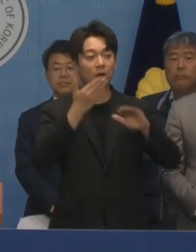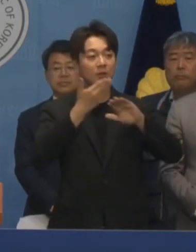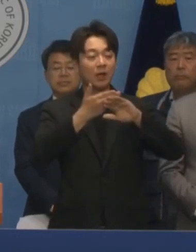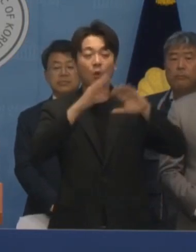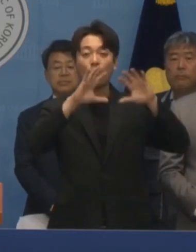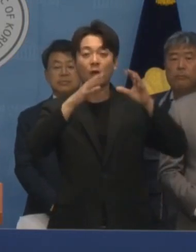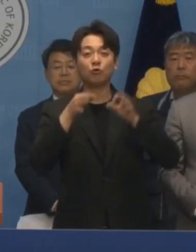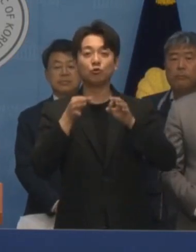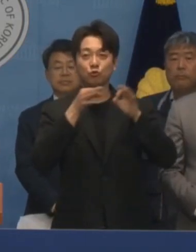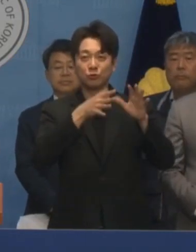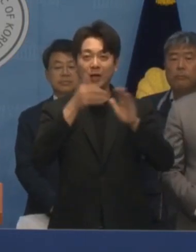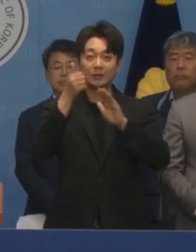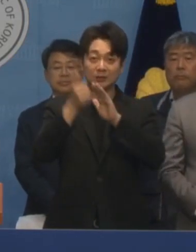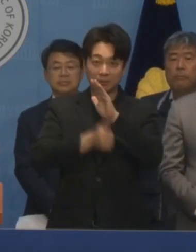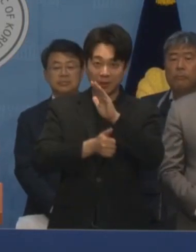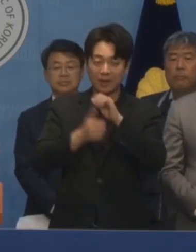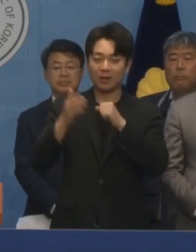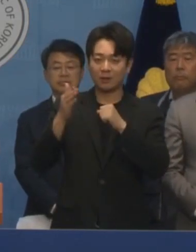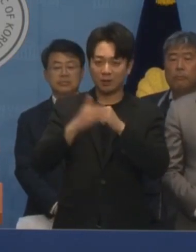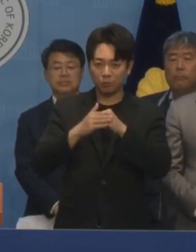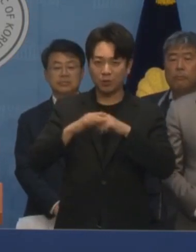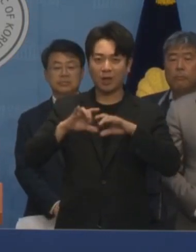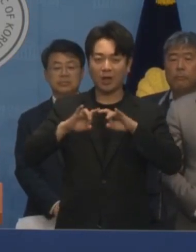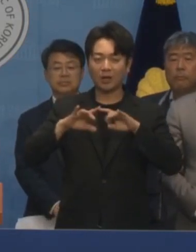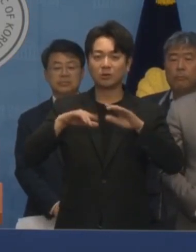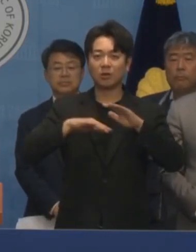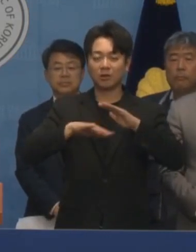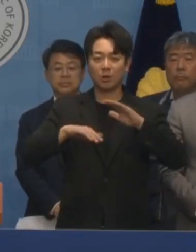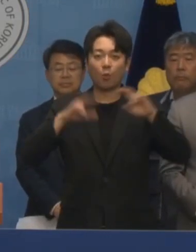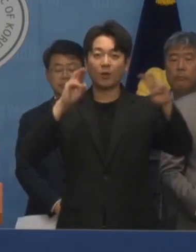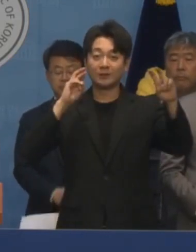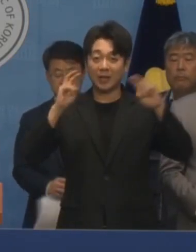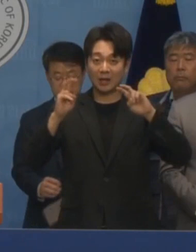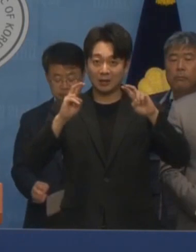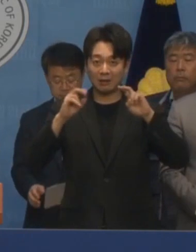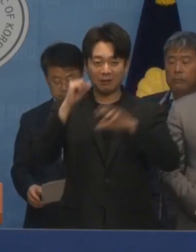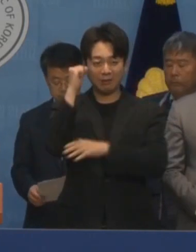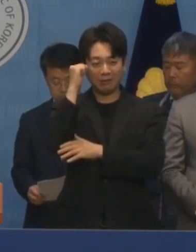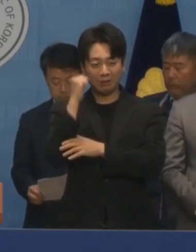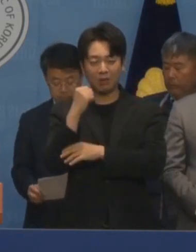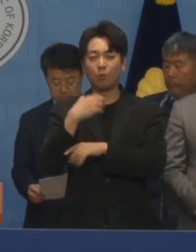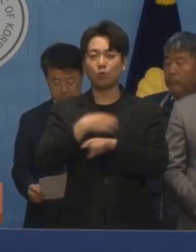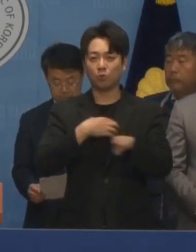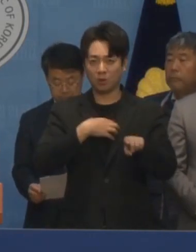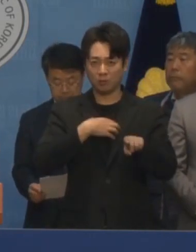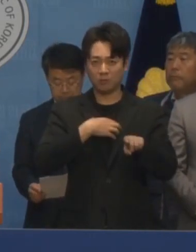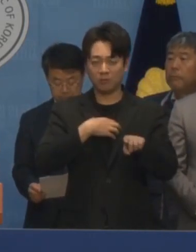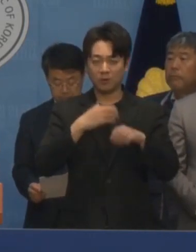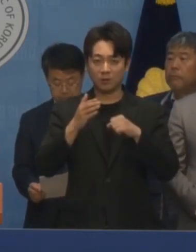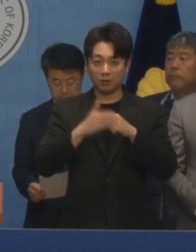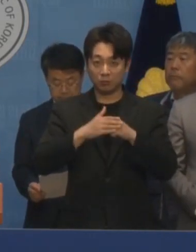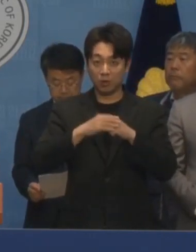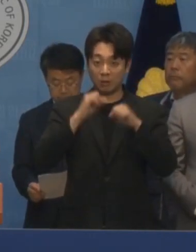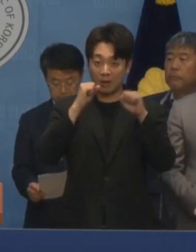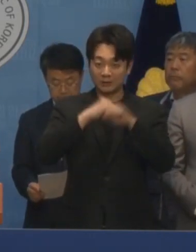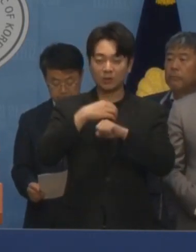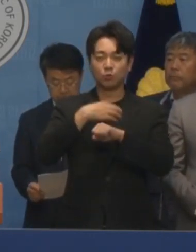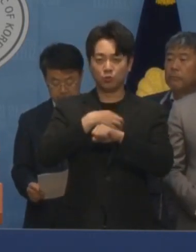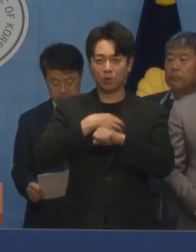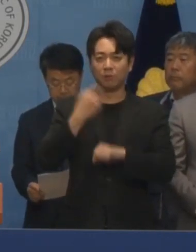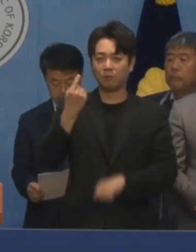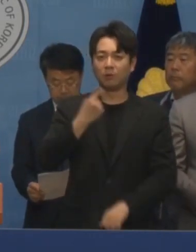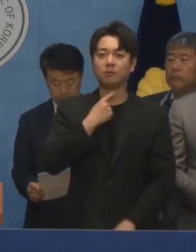등으로 가전 3사를 심각한 경영난에 빠뜨렸고 법정 관리에 이르게 했습니다. 하지만 박영우